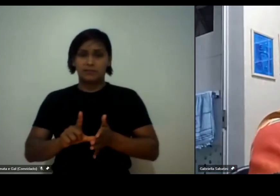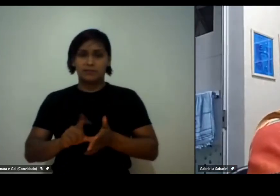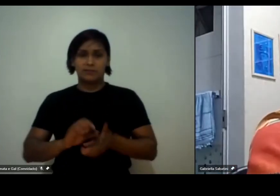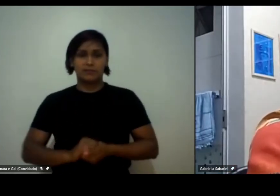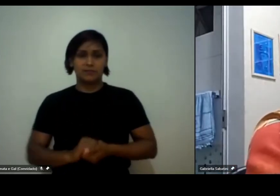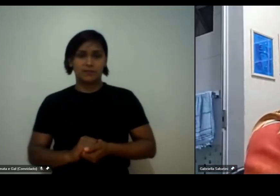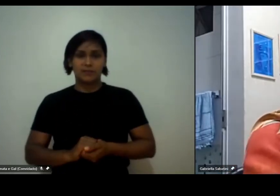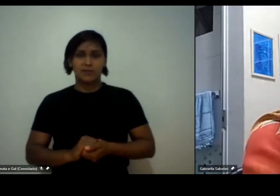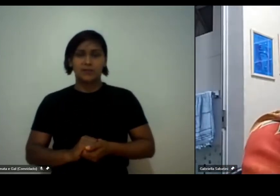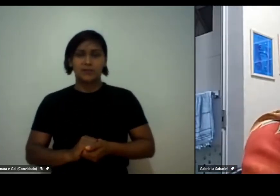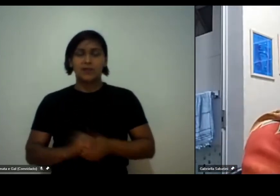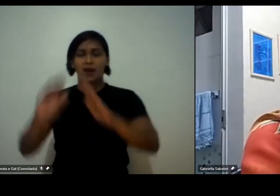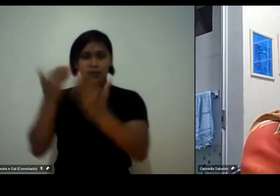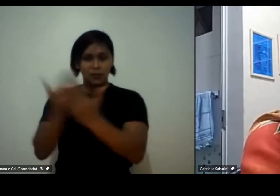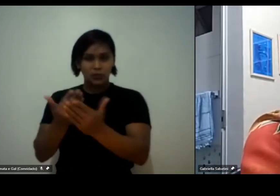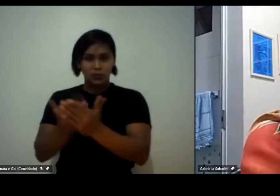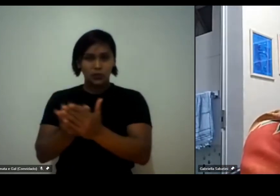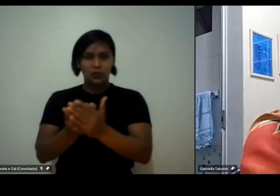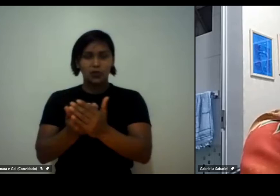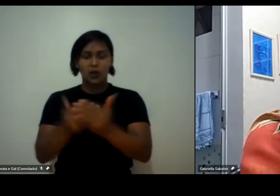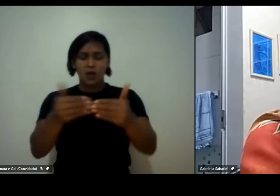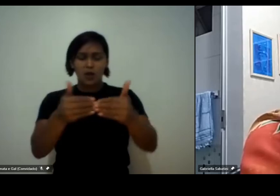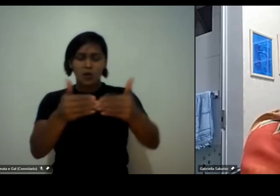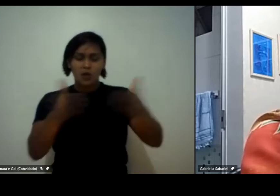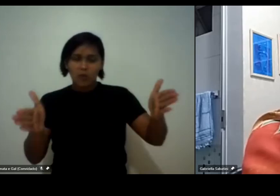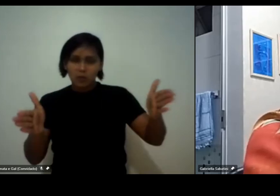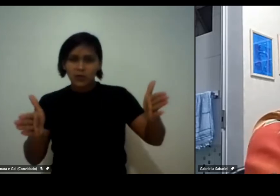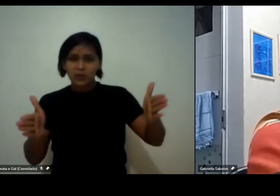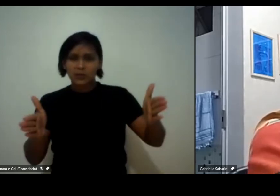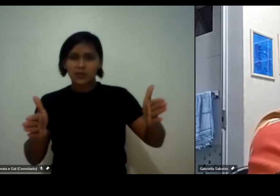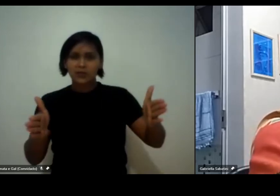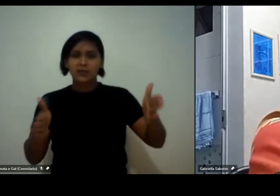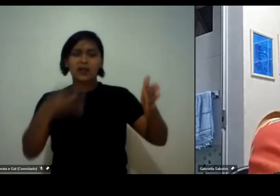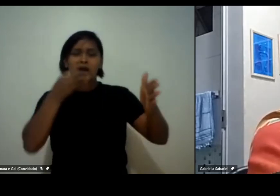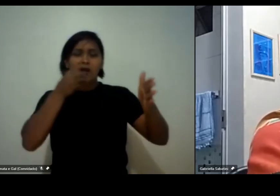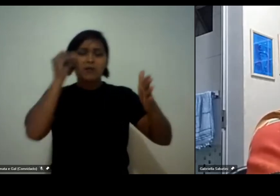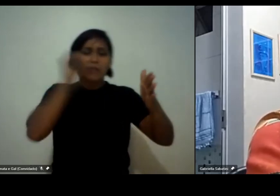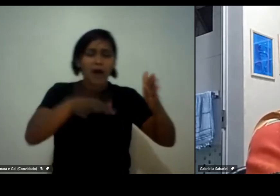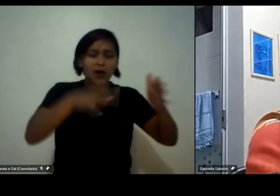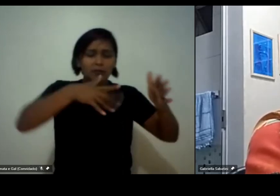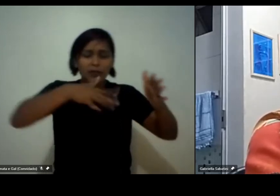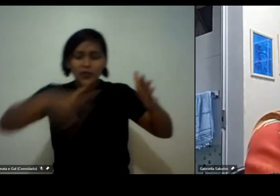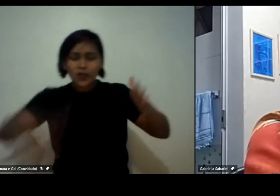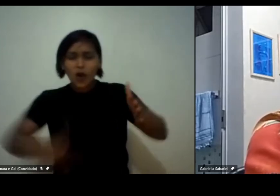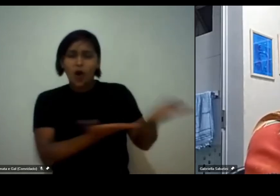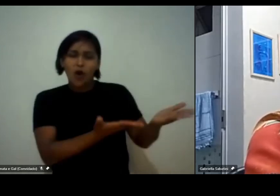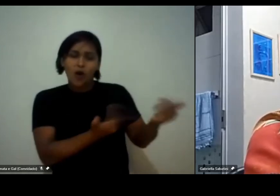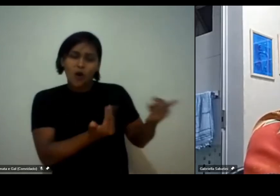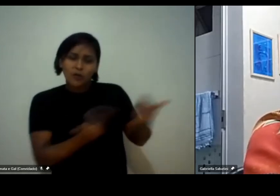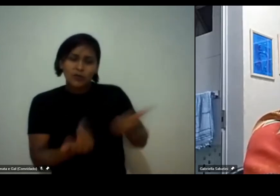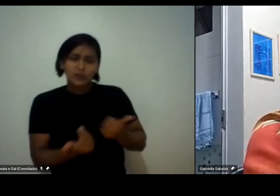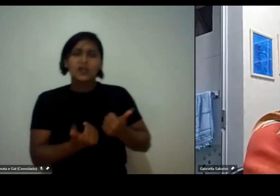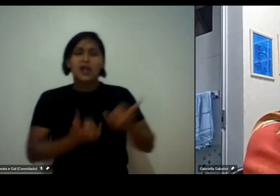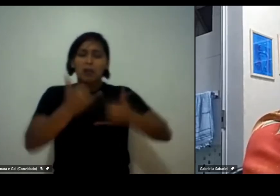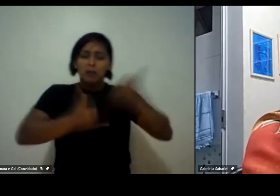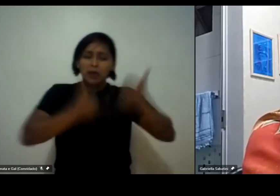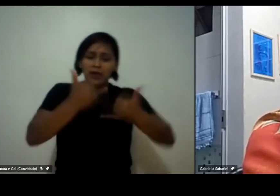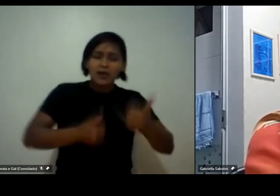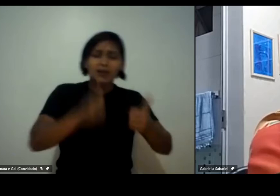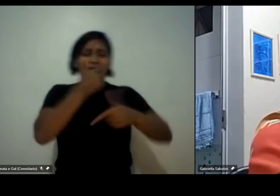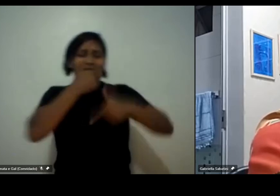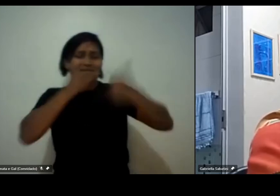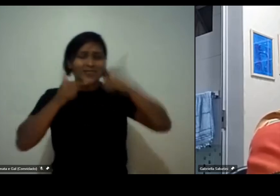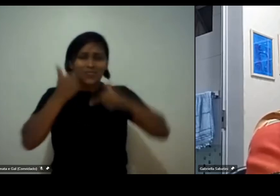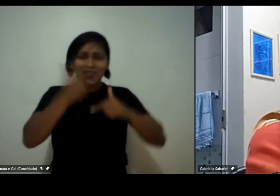A escola, com portões escancarados, cuspia jovens e crianças que choravam, gargalhavam, brincavam, brigavam